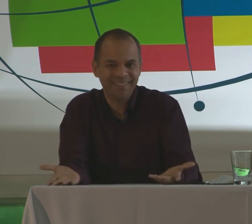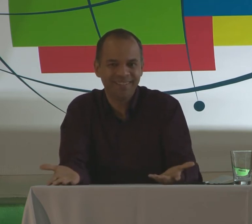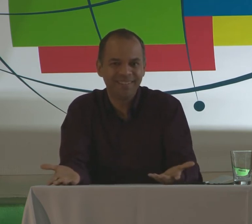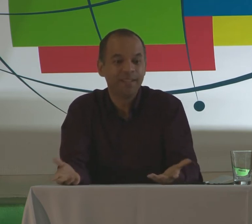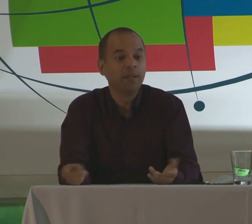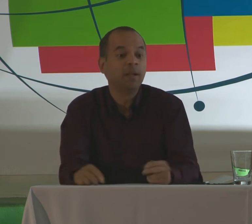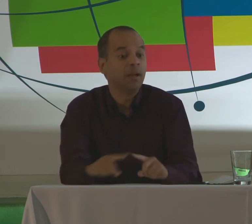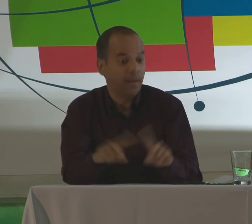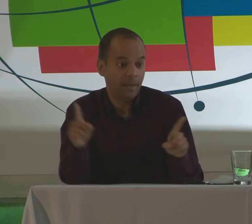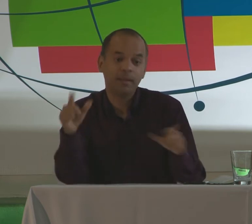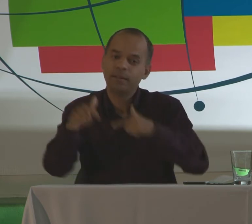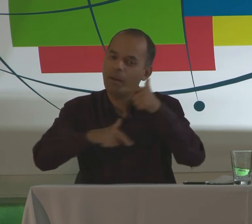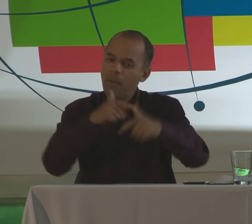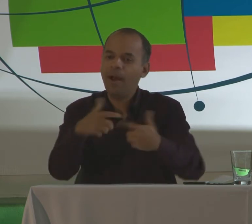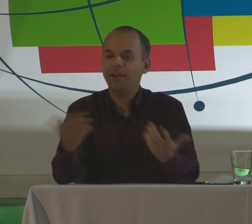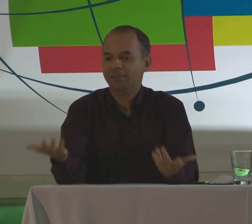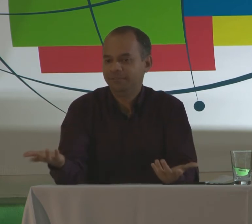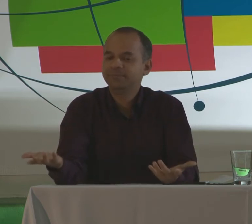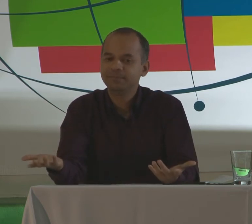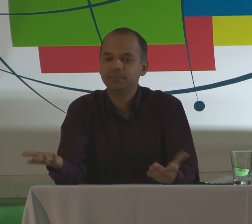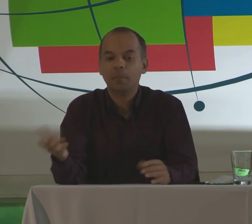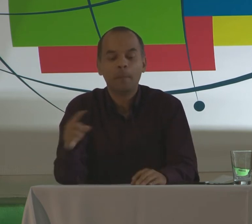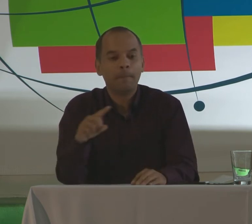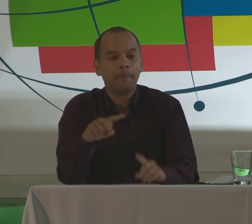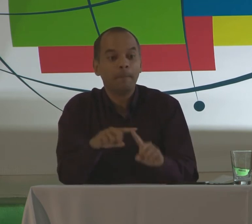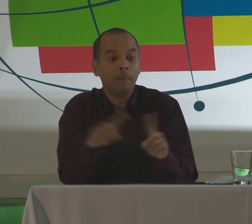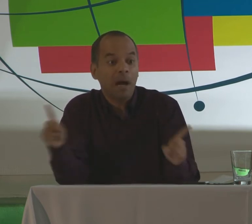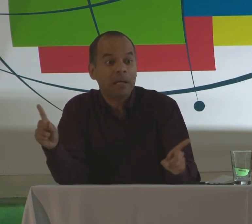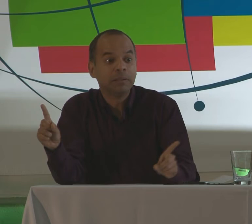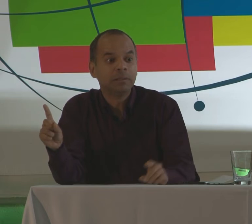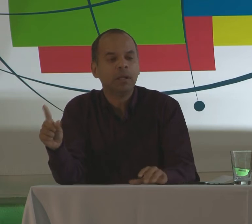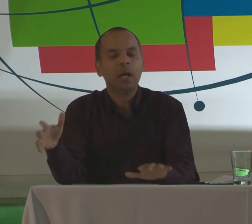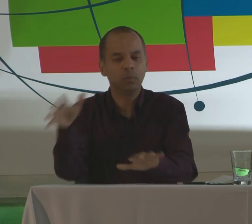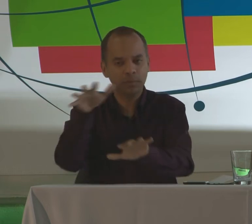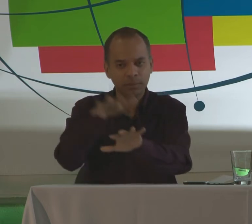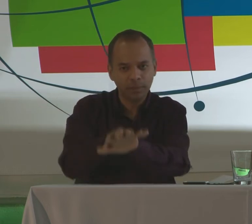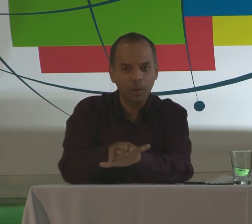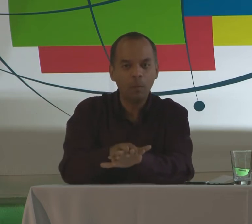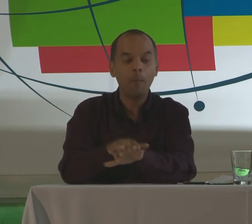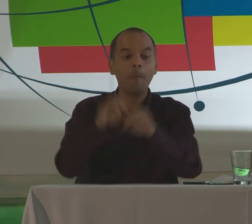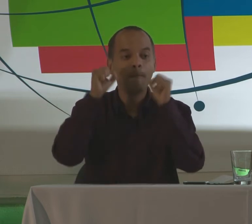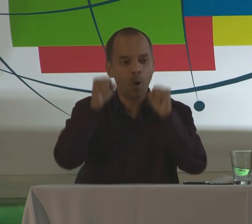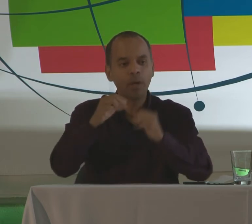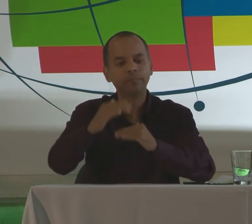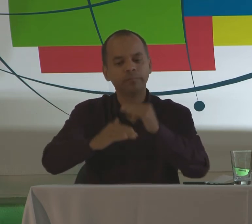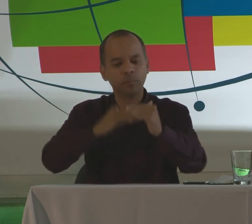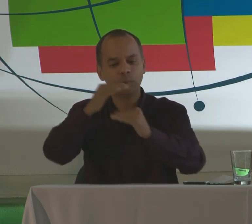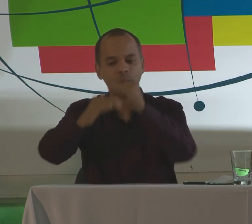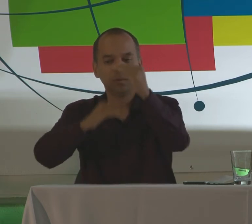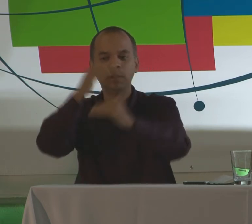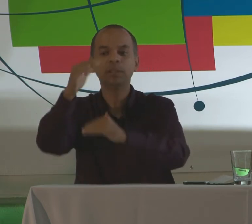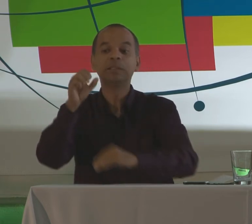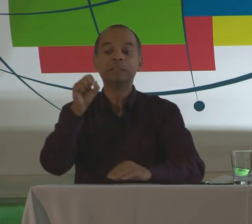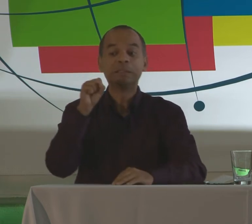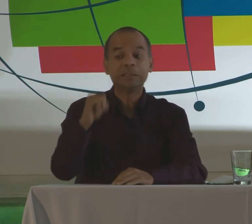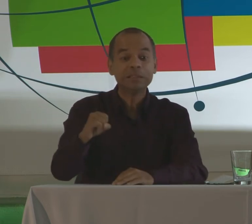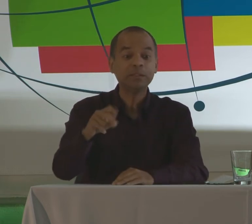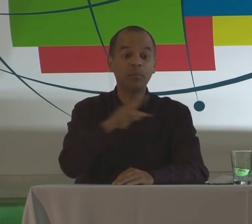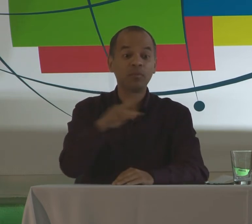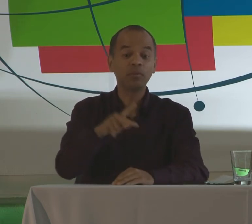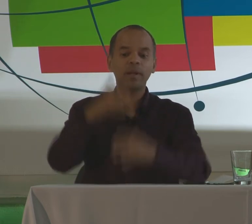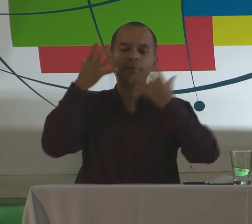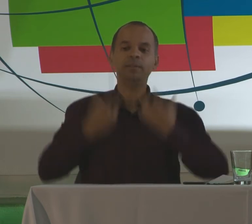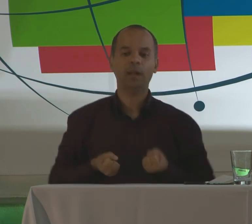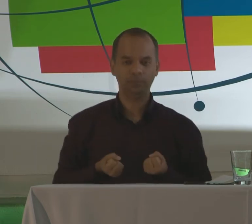encontro ensinar, que é o que eu gosto de fazer. Mas é um trabalho que sim, contínuo. E a inclusão pode se